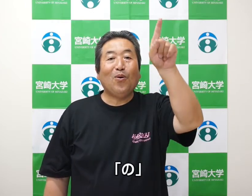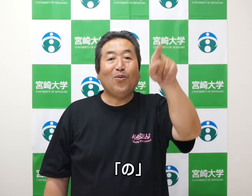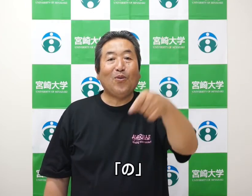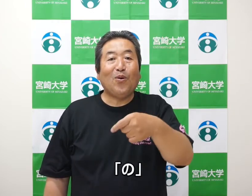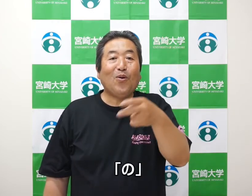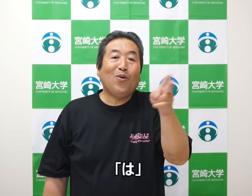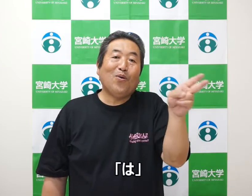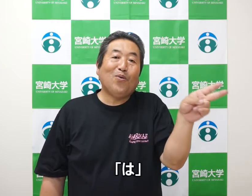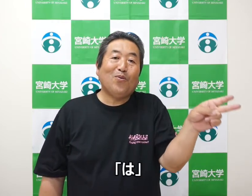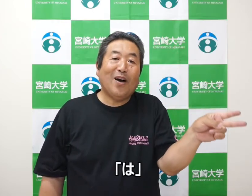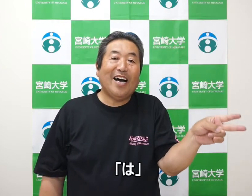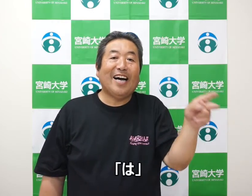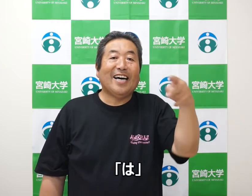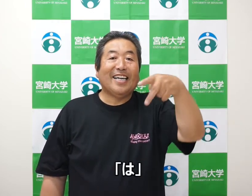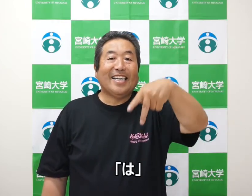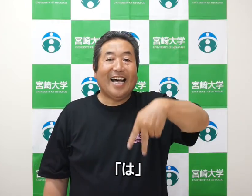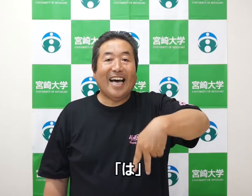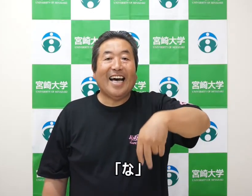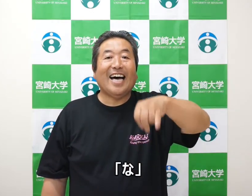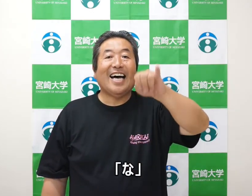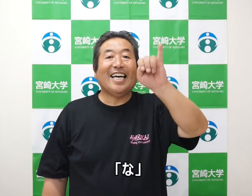ものはない。